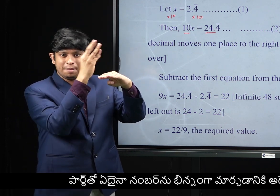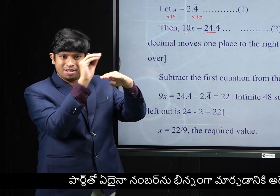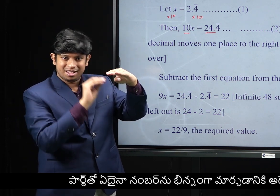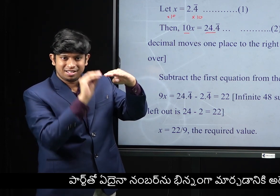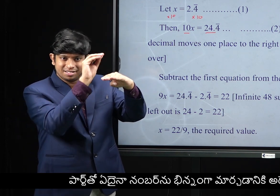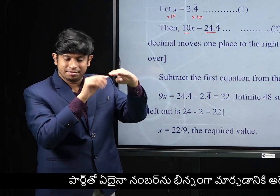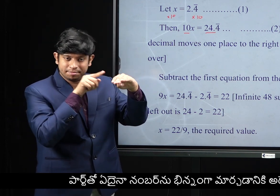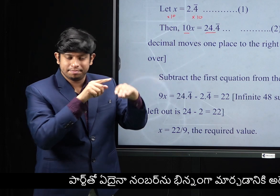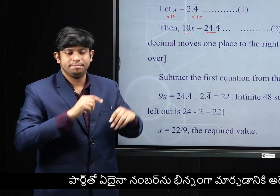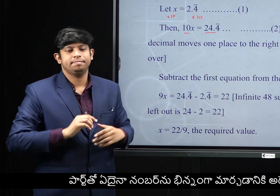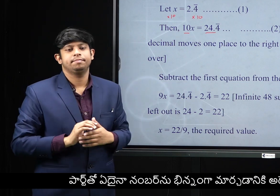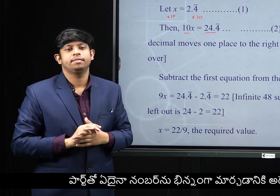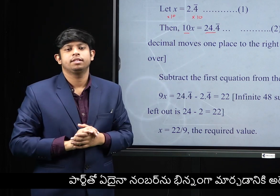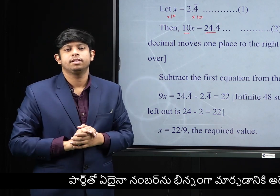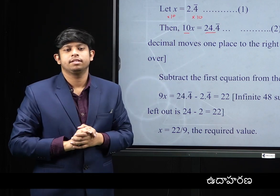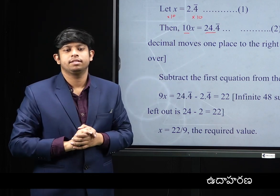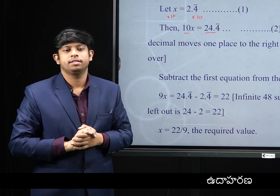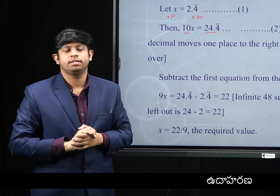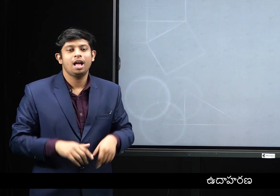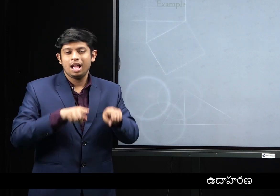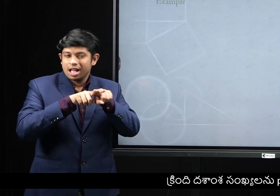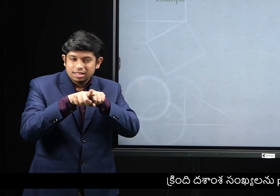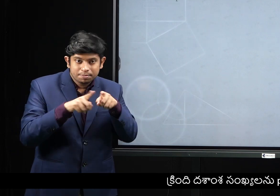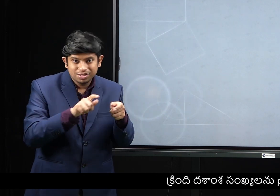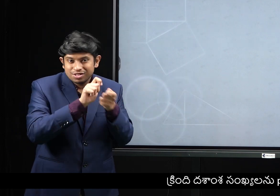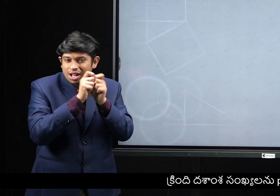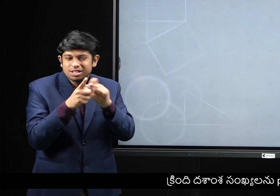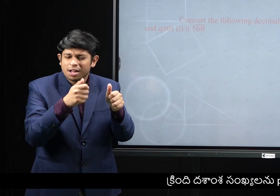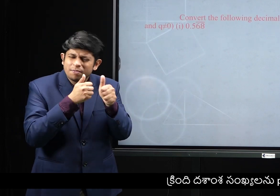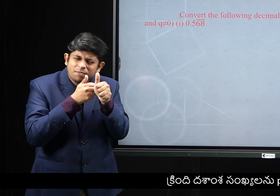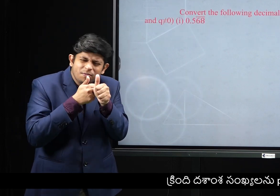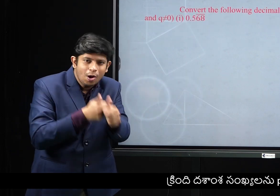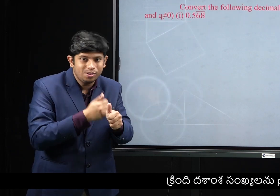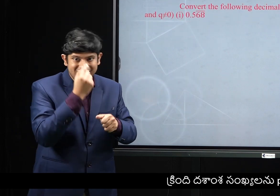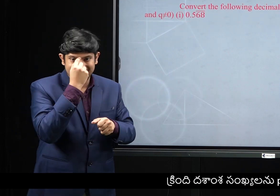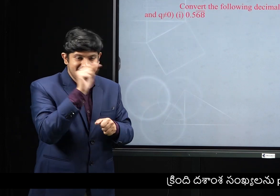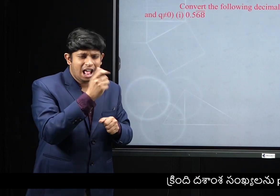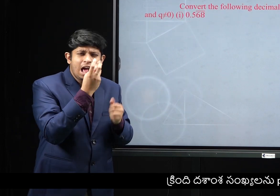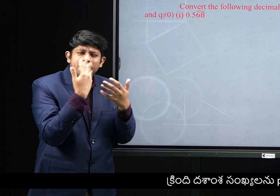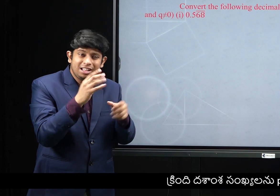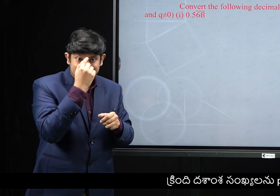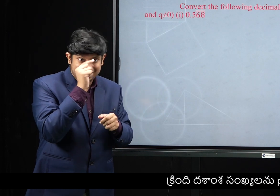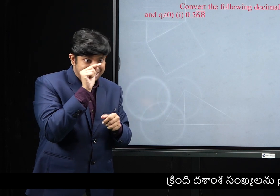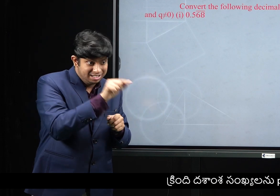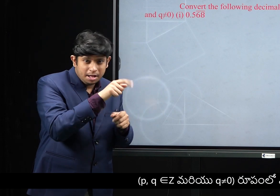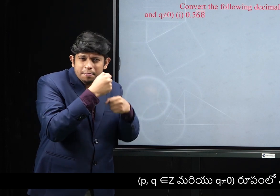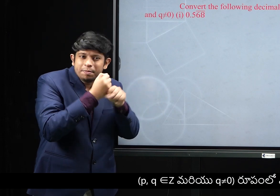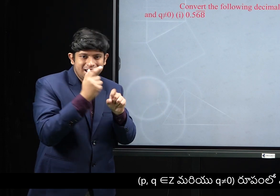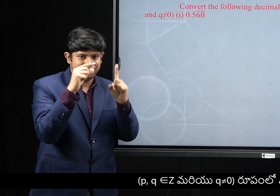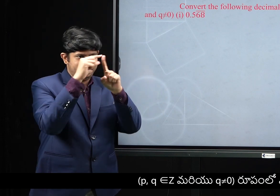లాజిక్ని ఉపయోగిస్తాం. ఉదాహరణ, క్రింది దశాంశ సంఖ్యలను p/q, p q